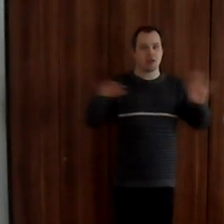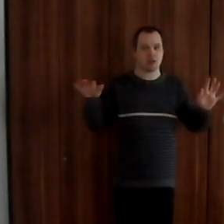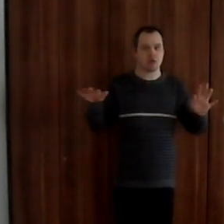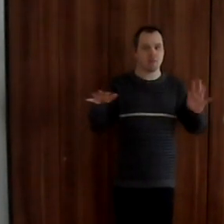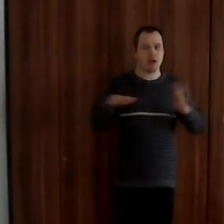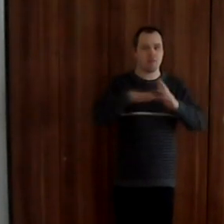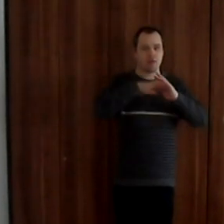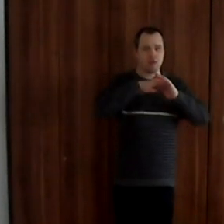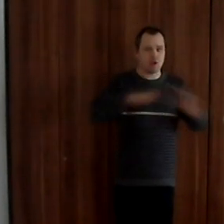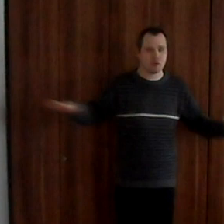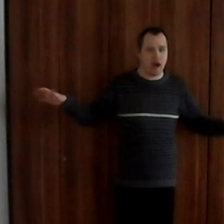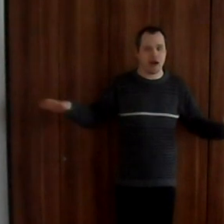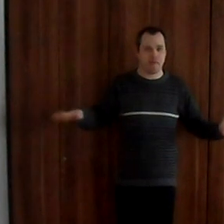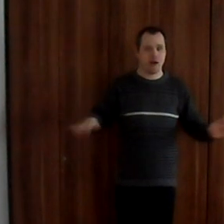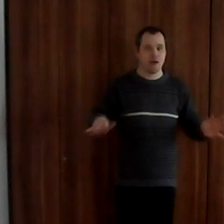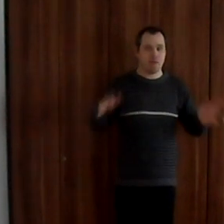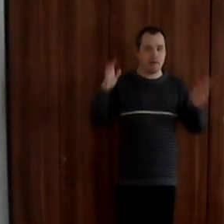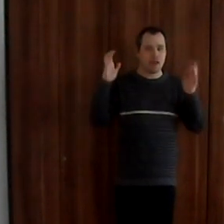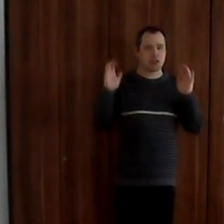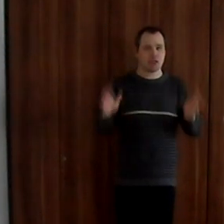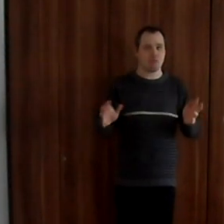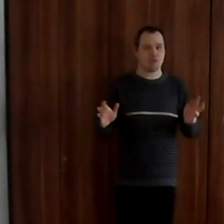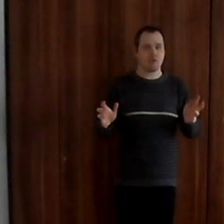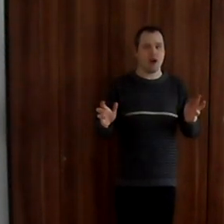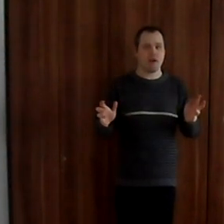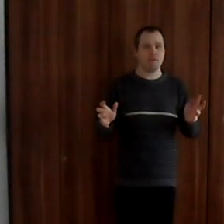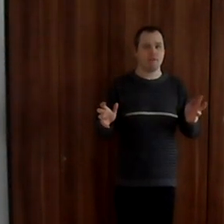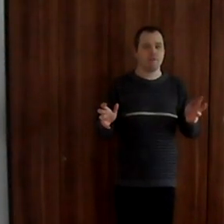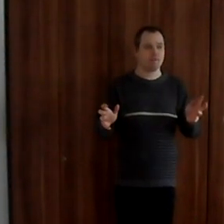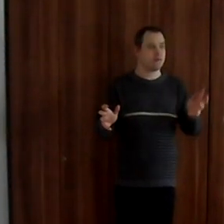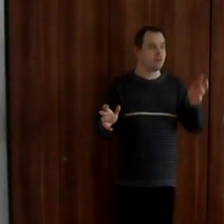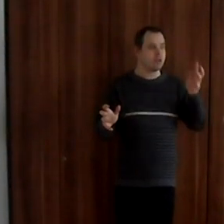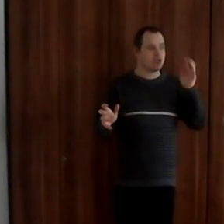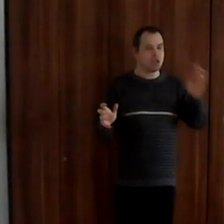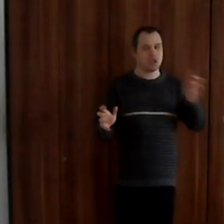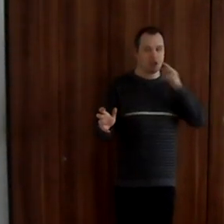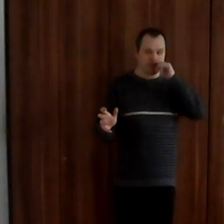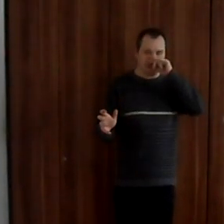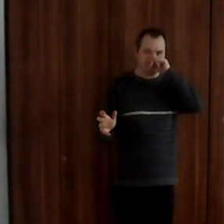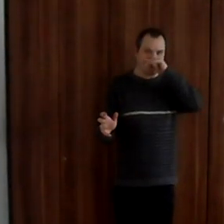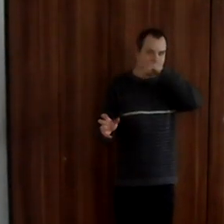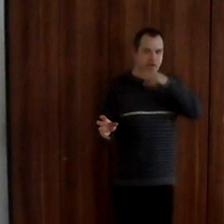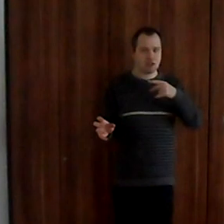petarda, z rozmachem. Pamiętacie, jak zmontowałem też jakiś tam klip z Eurowizji,